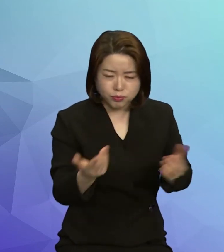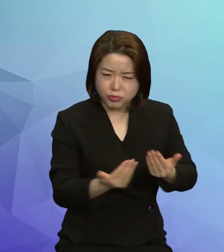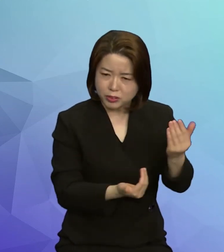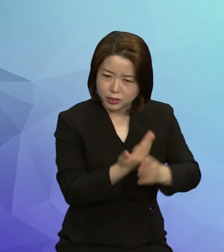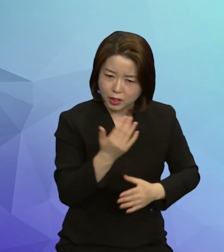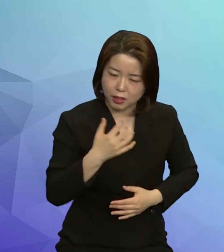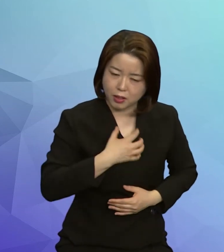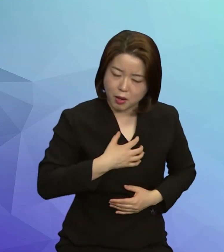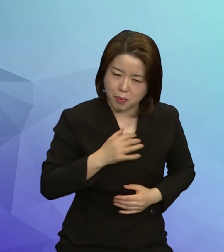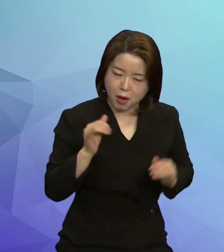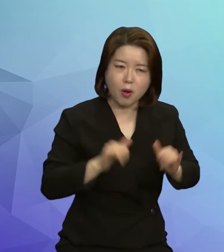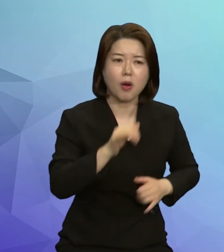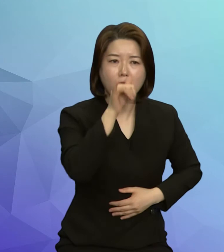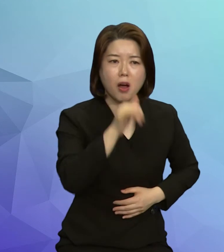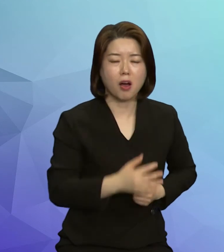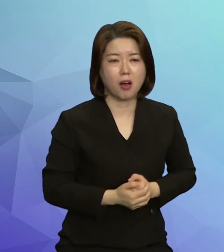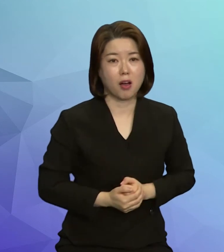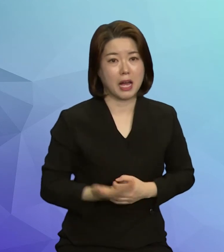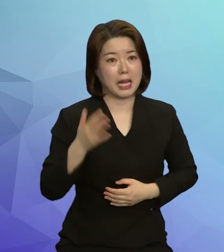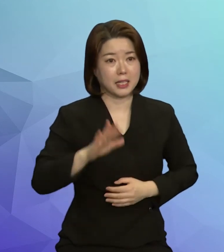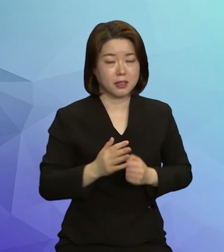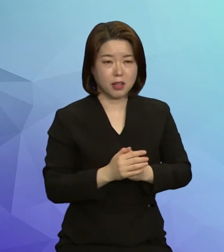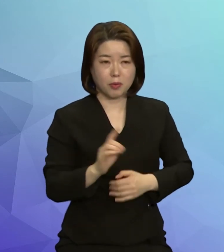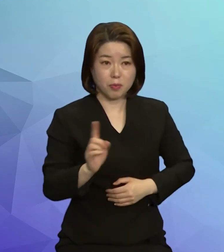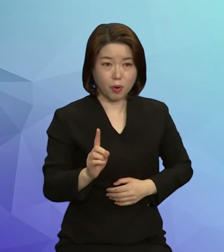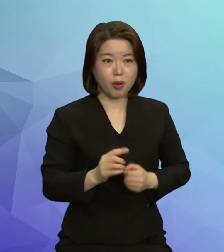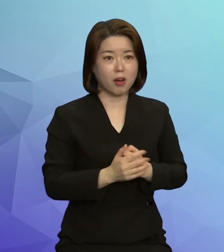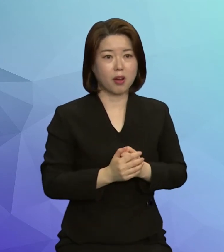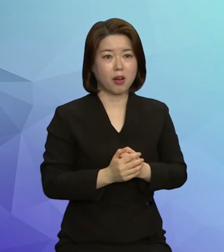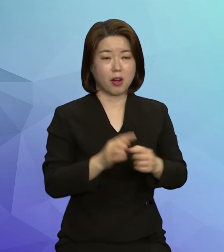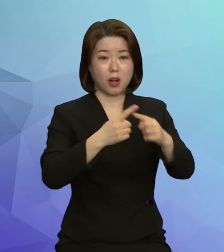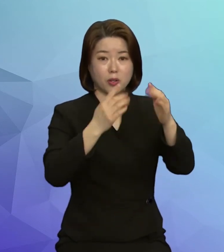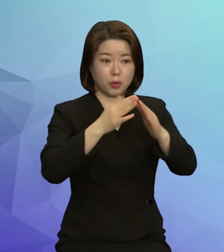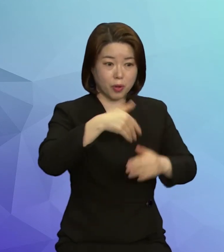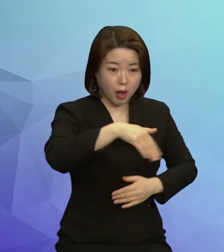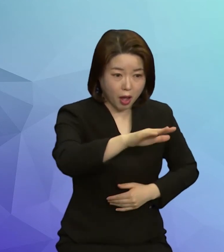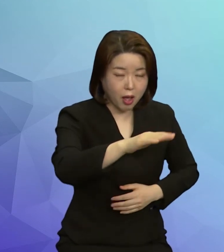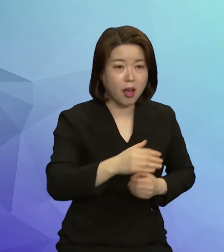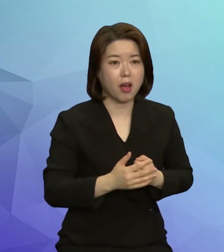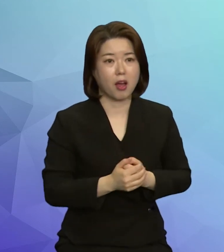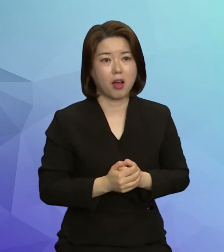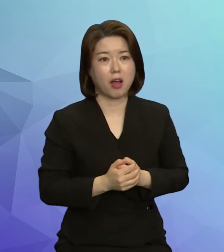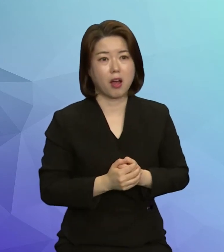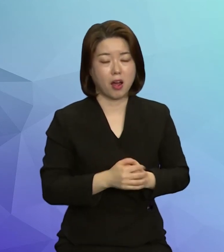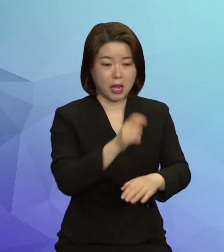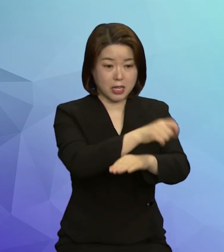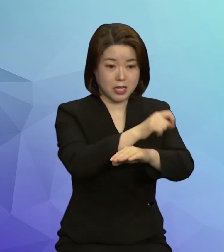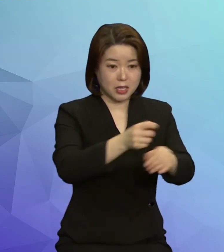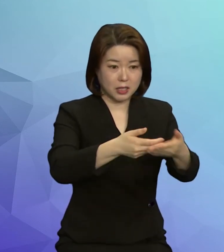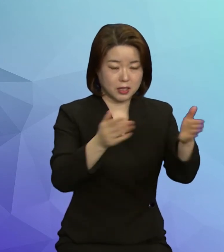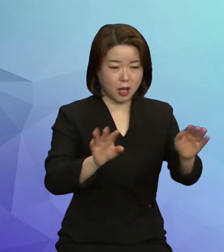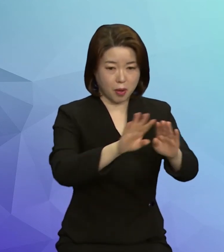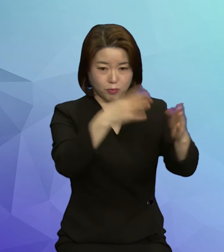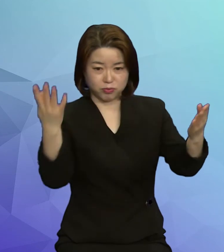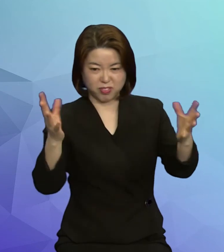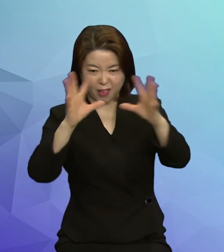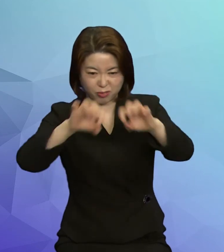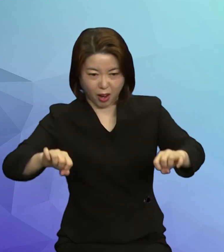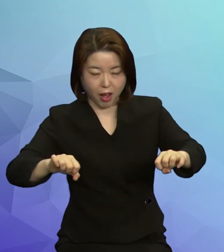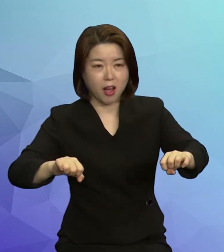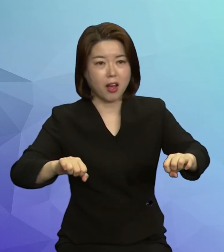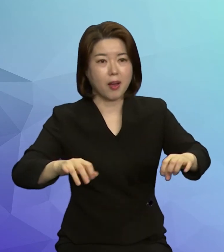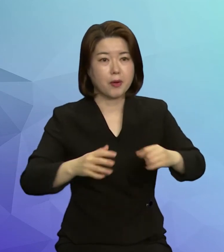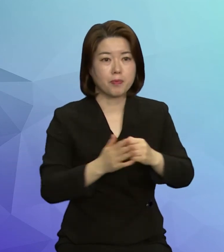일이 있으려나 그런 생각도 들더라고요. 근데 아니나 다를까 교회에 갔더니 아예 사무실이 그냥 문이